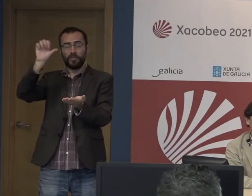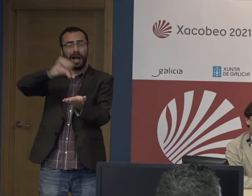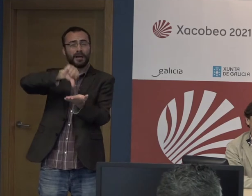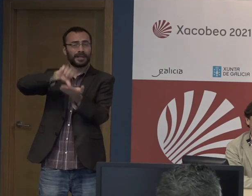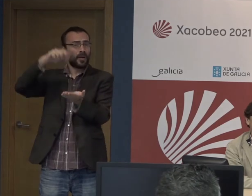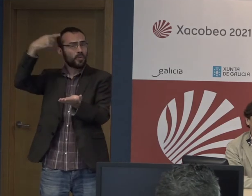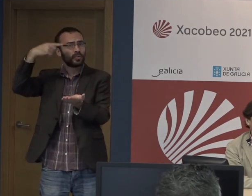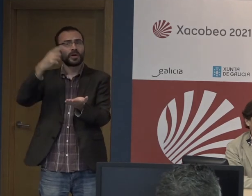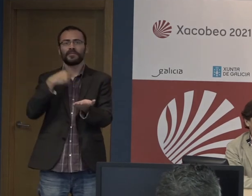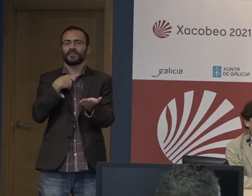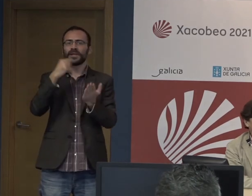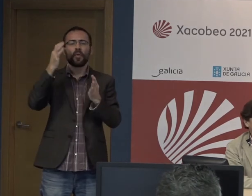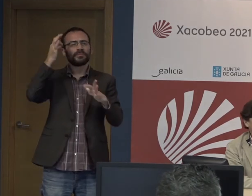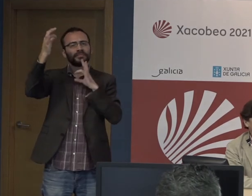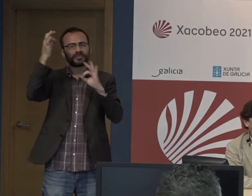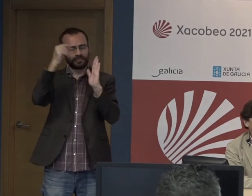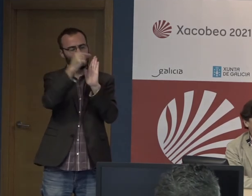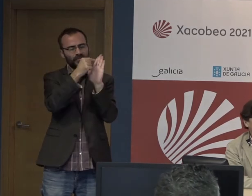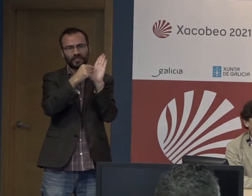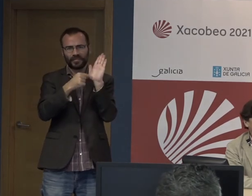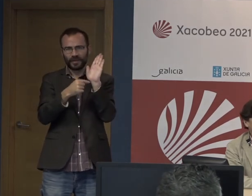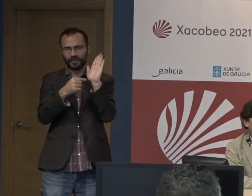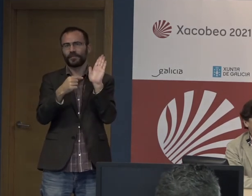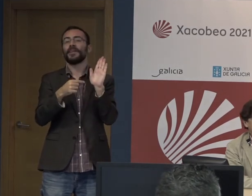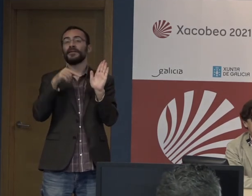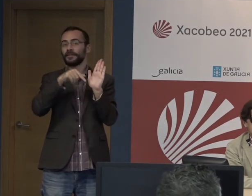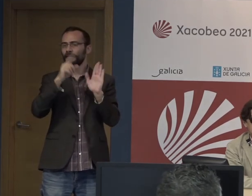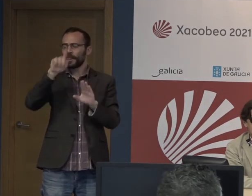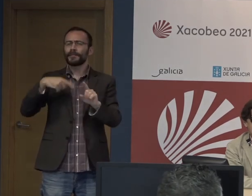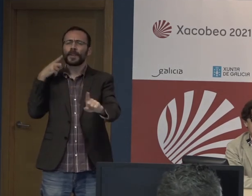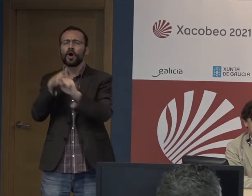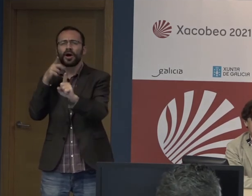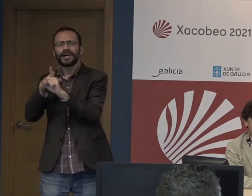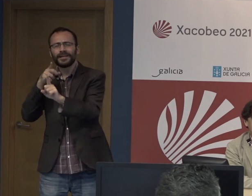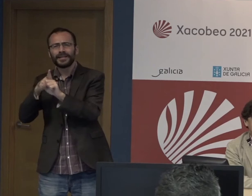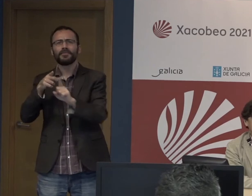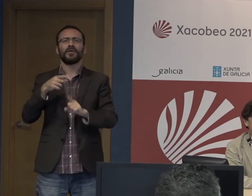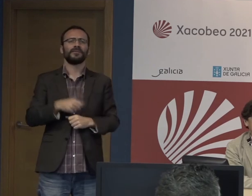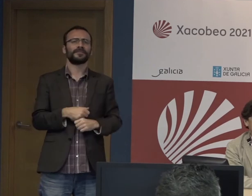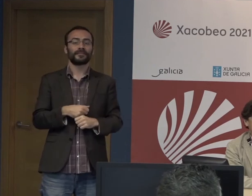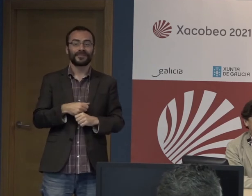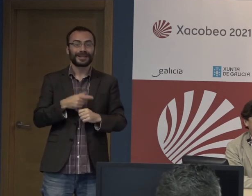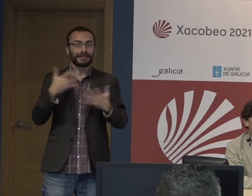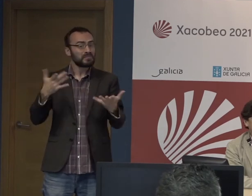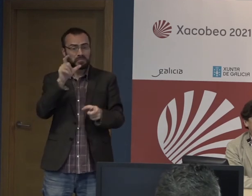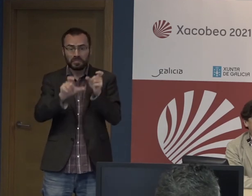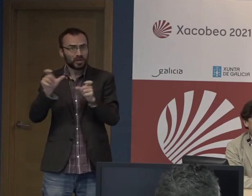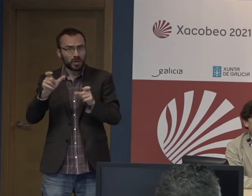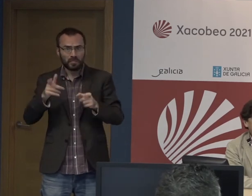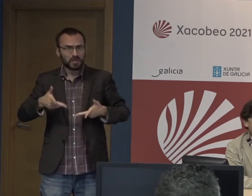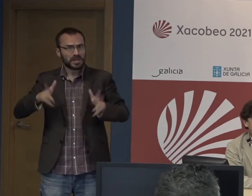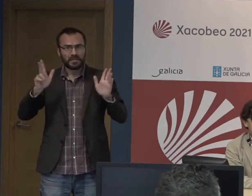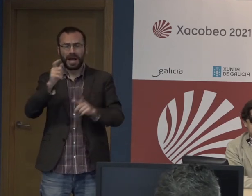donde nosotros ponemos unos criterios, fijamos unos criterios, unos objetivos en unas evaluaciones, y cualquier persona,